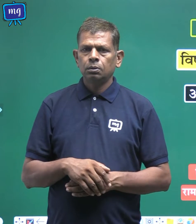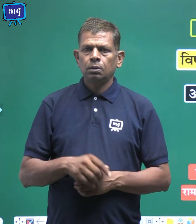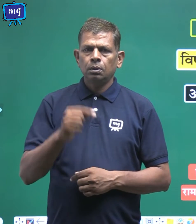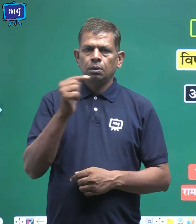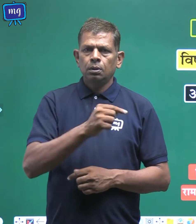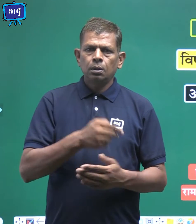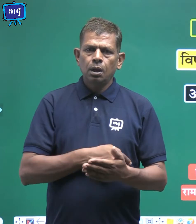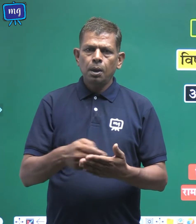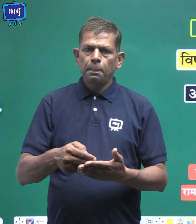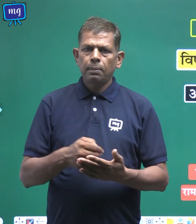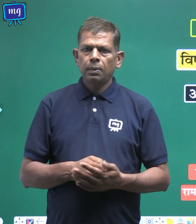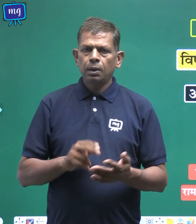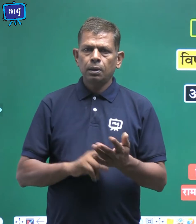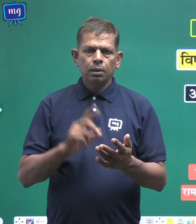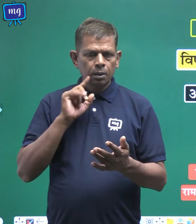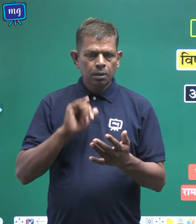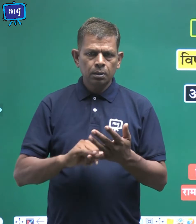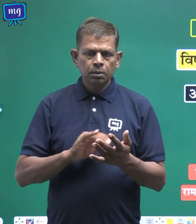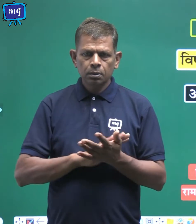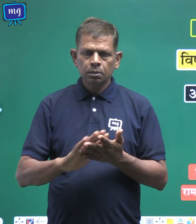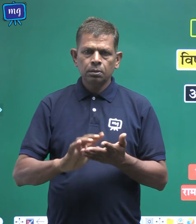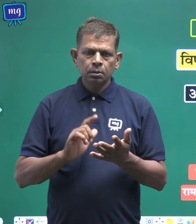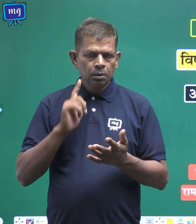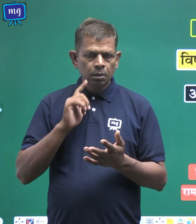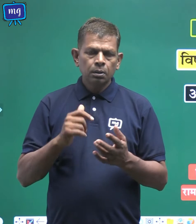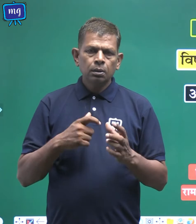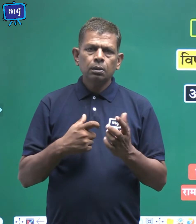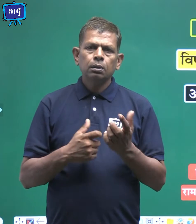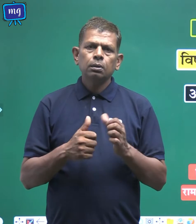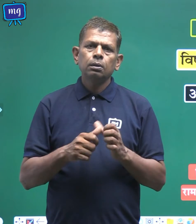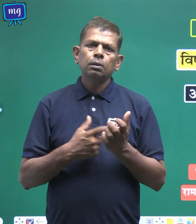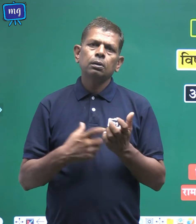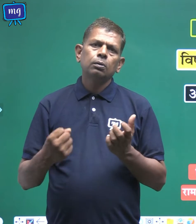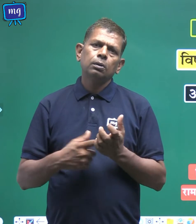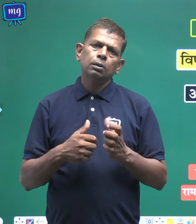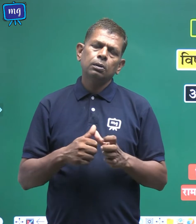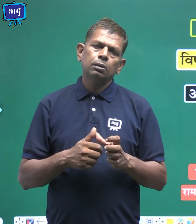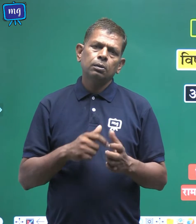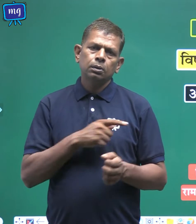मेरा नाम निशी अरोड़ा है और मेरे साथ हैं